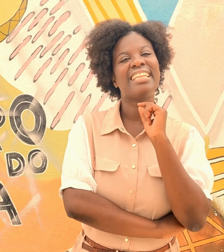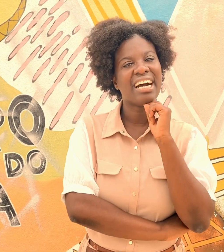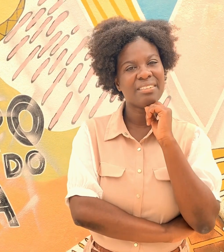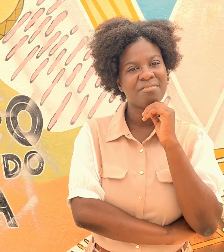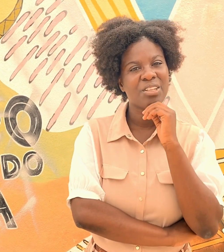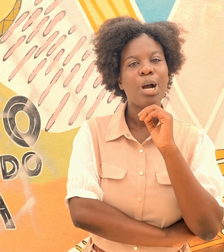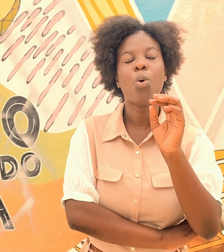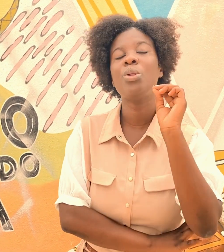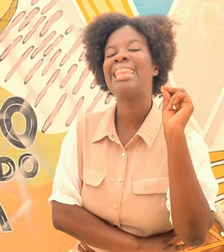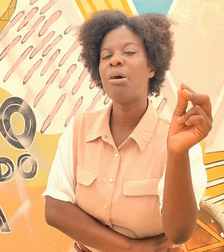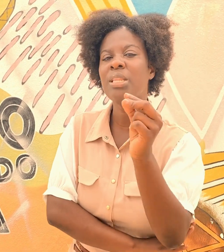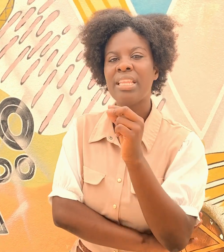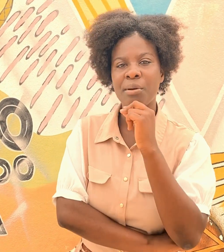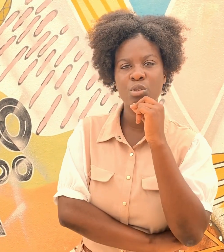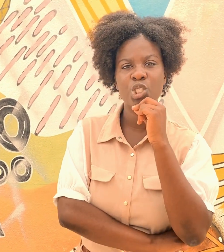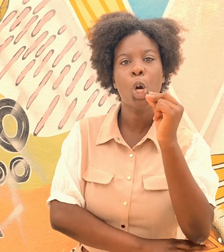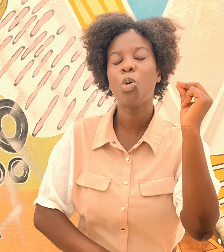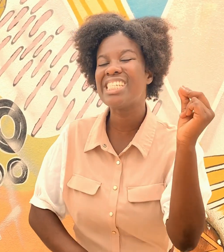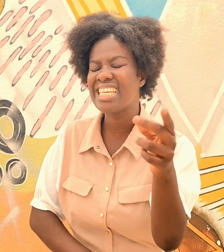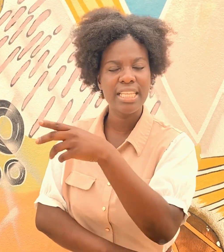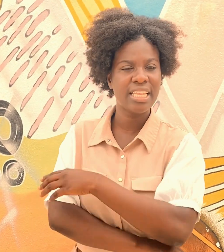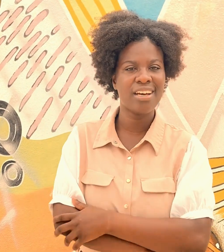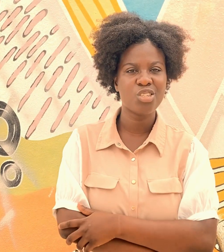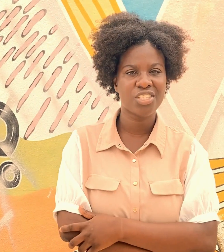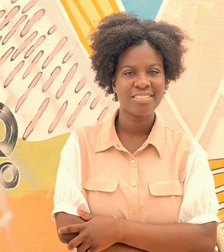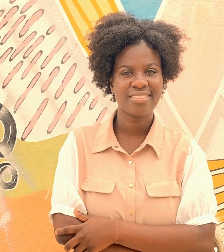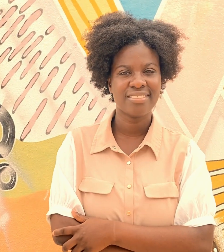acredita, o não de Deus ou o sim de Deus